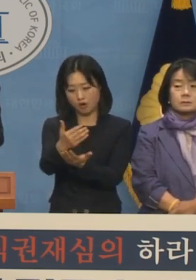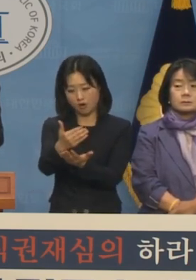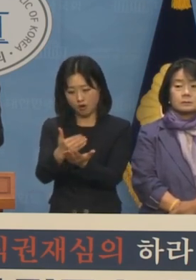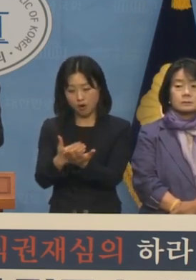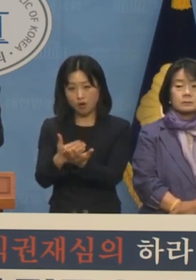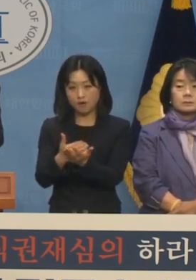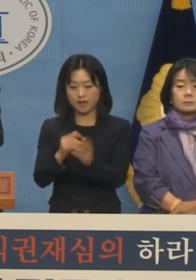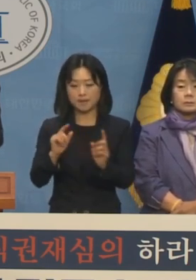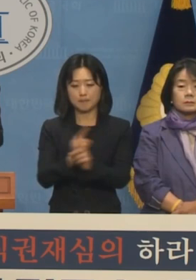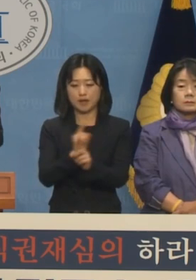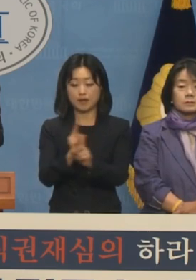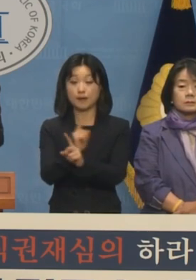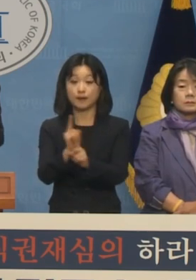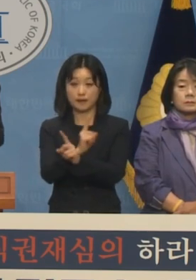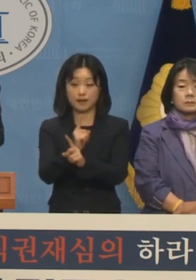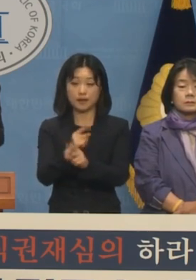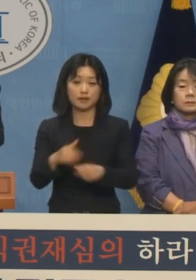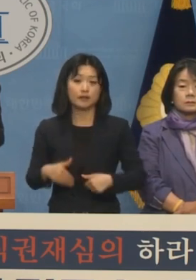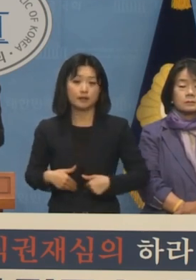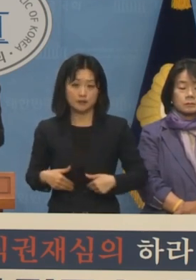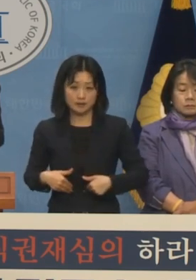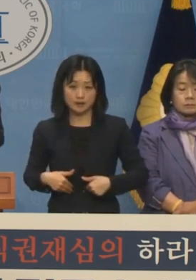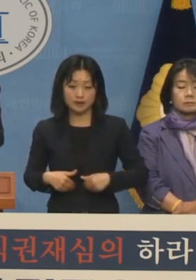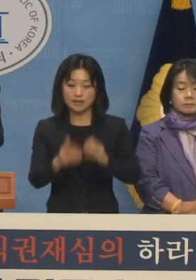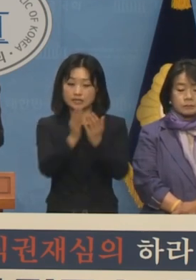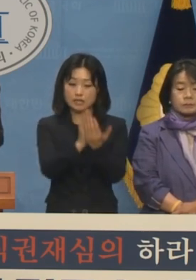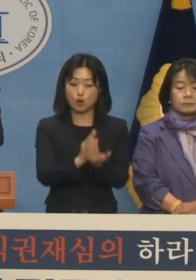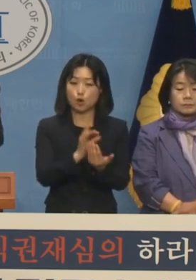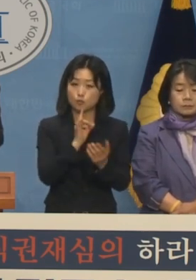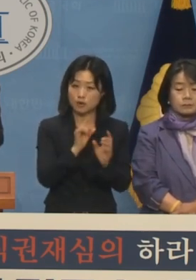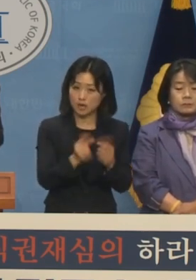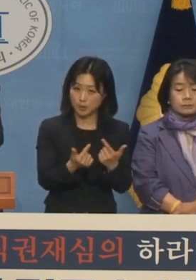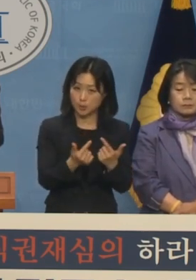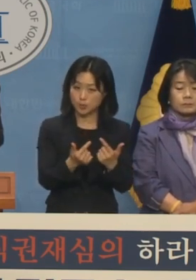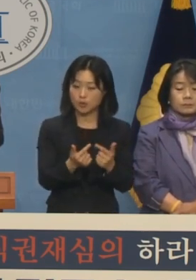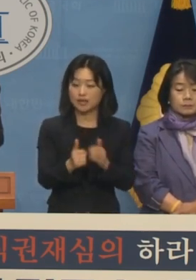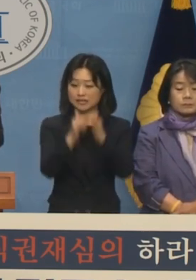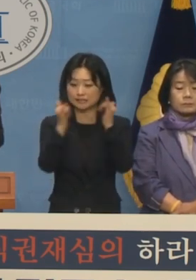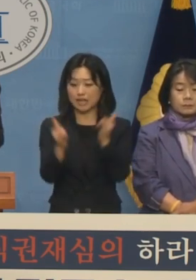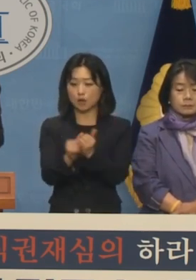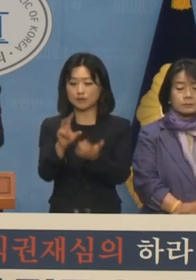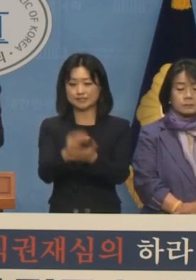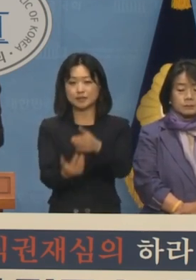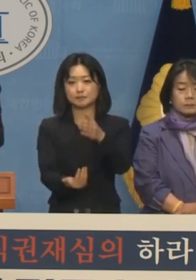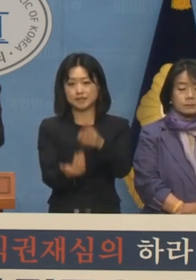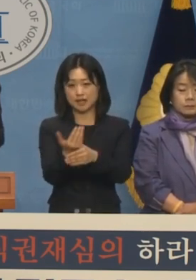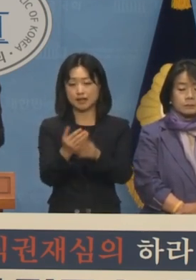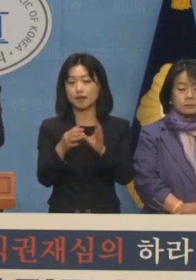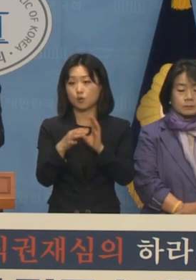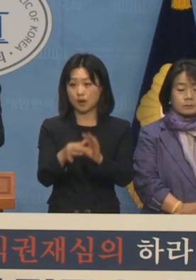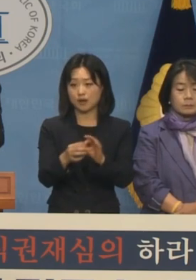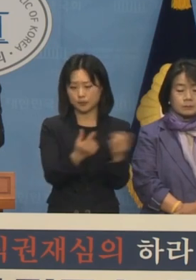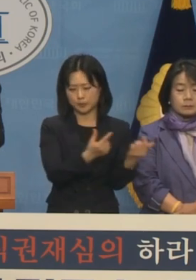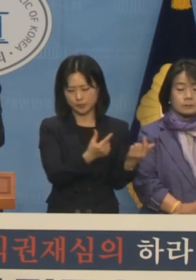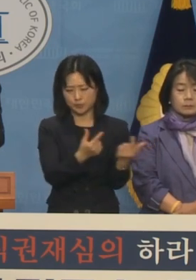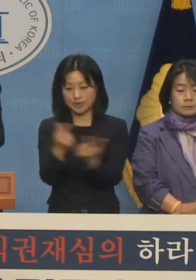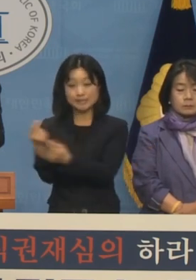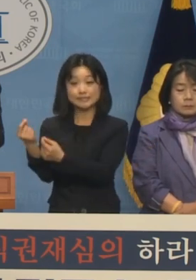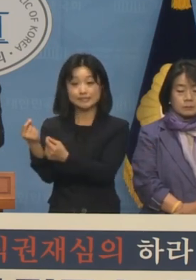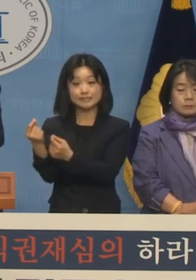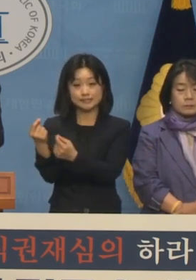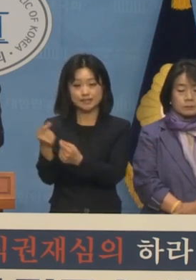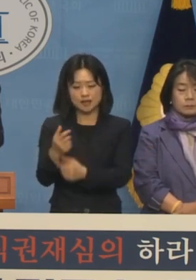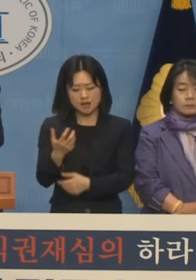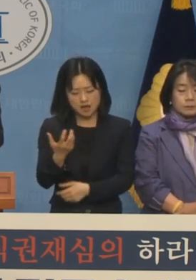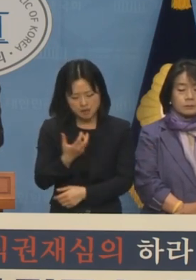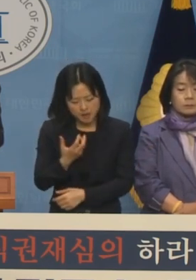이제라도 정비를 해서 세월호뿐만이 아니라 여러 사회적 참사에 있어서 똑같은